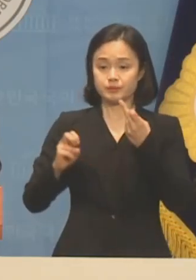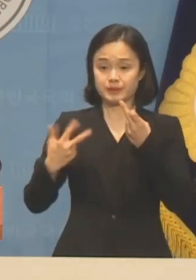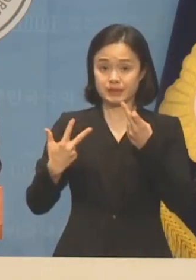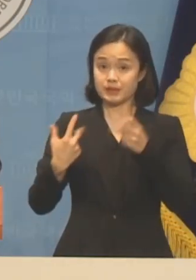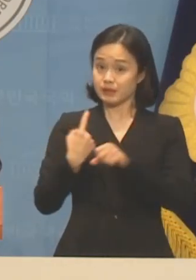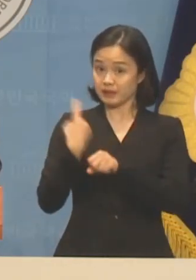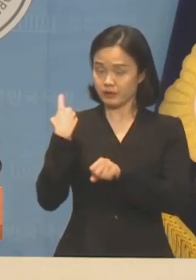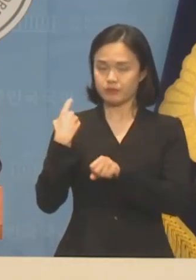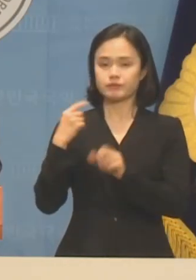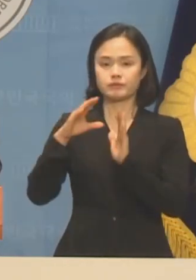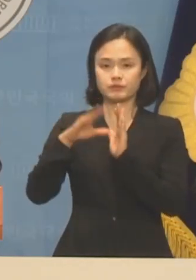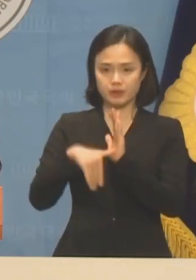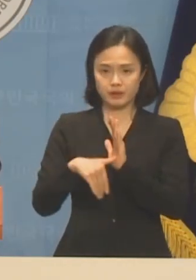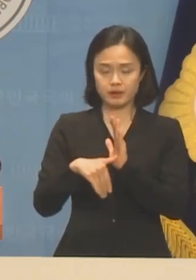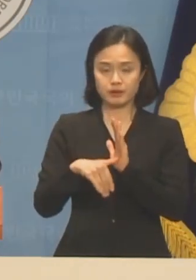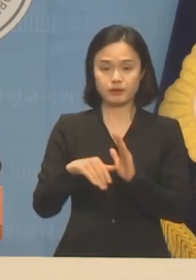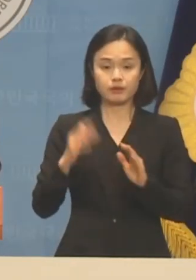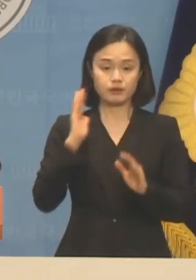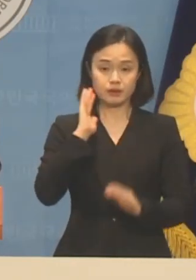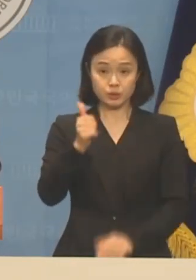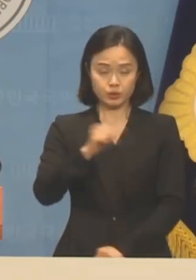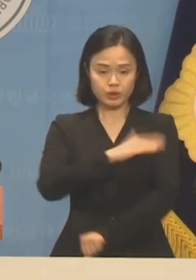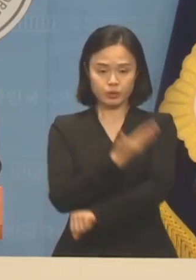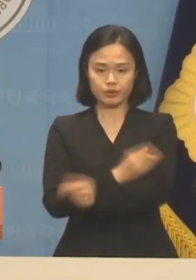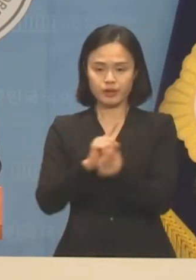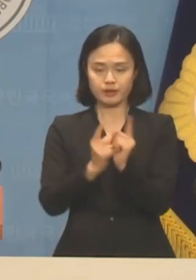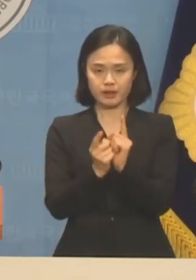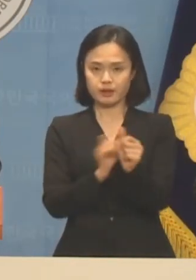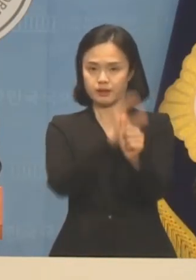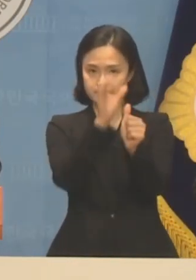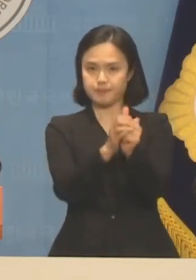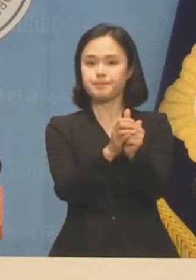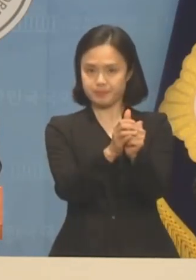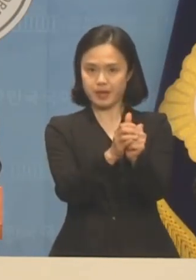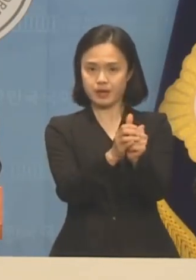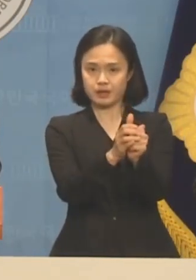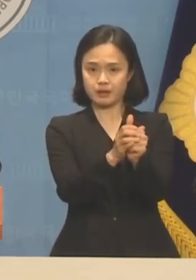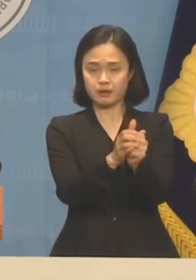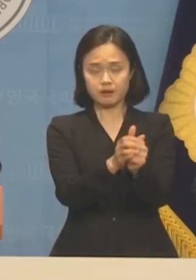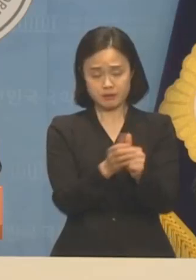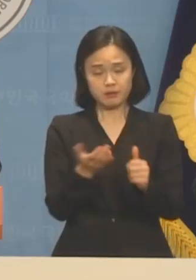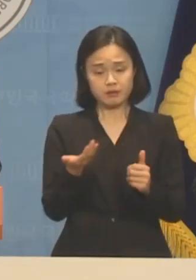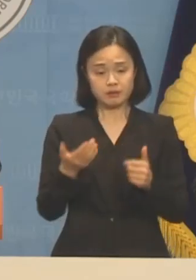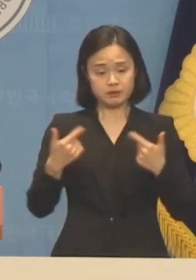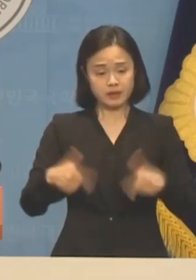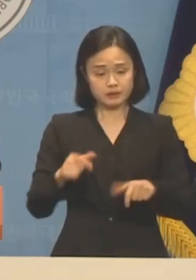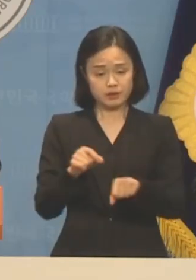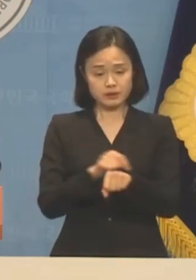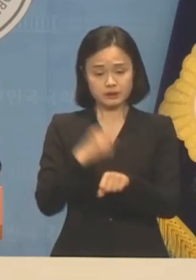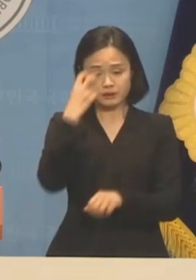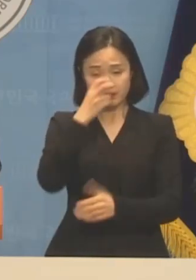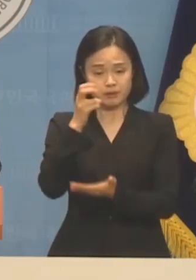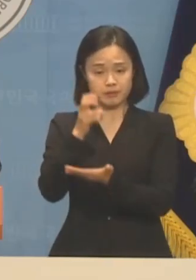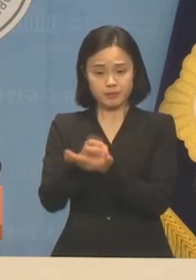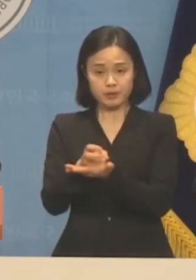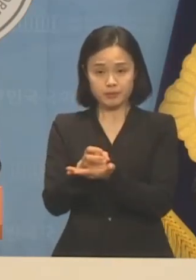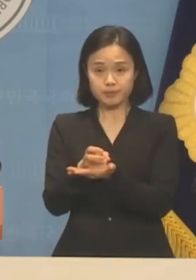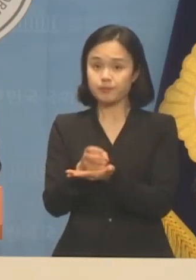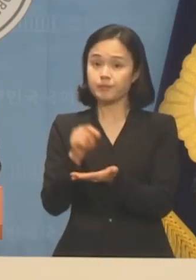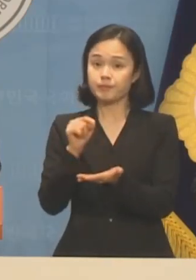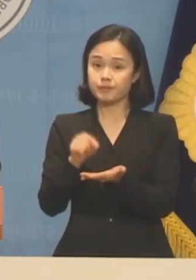되었음에도 국회에서 의결한 상설특검법에 의한 위헌적 비상계엄 선포를 통한 내란